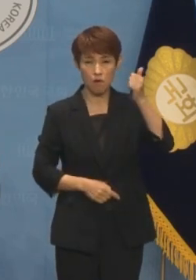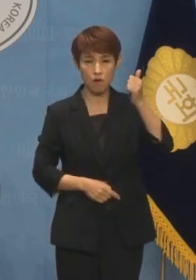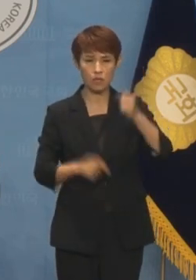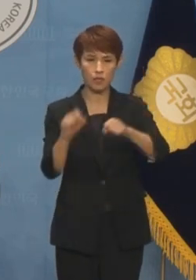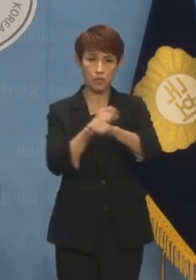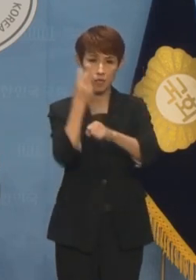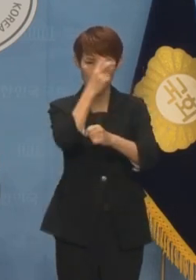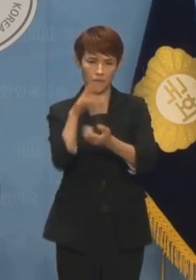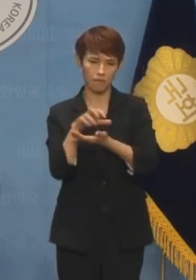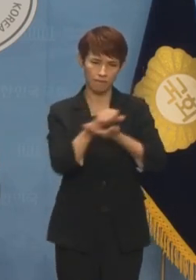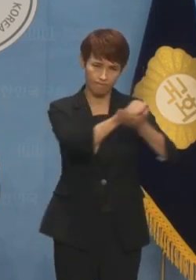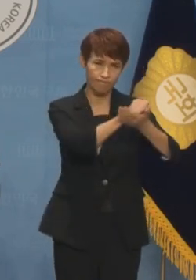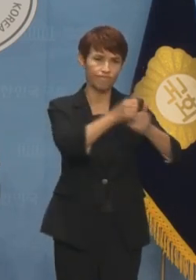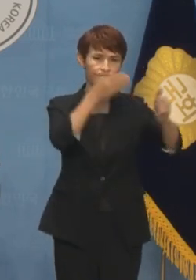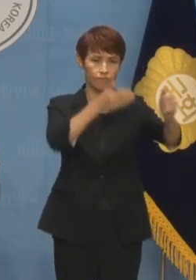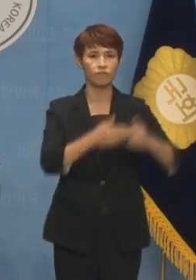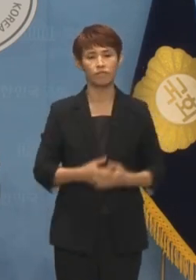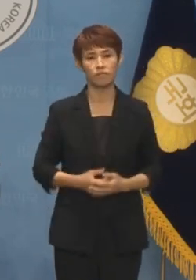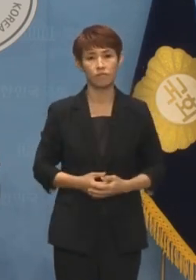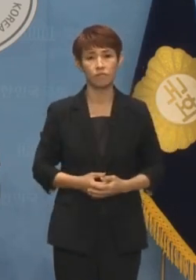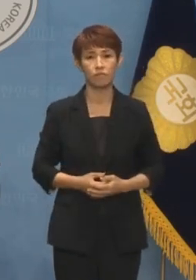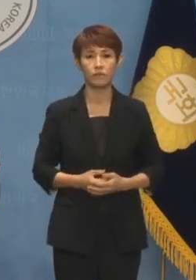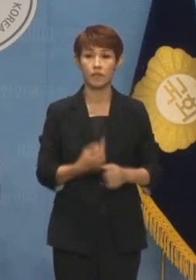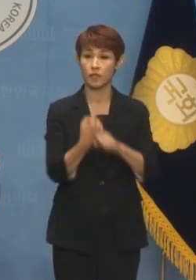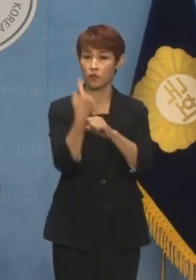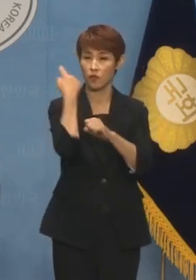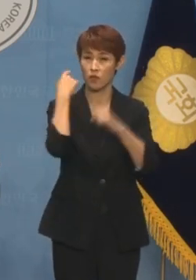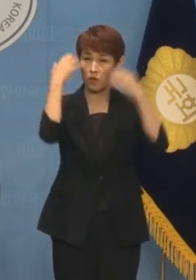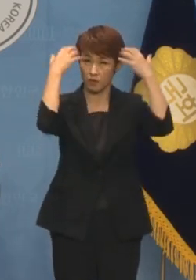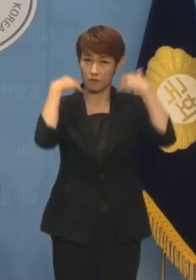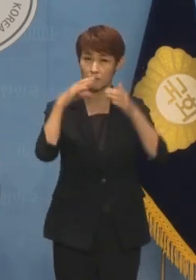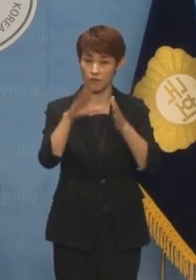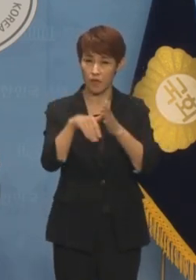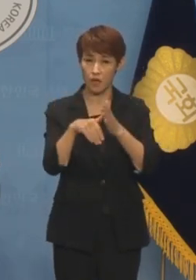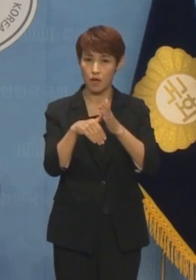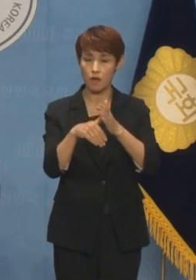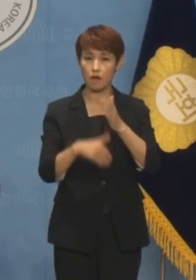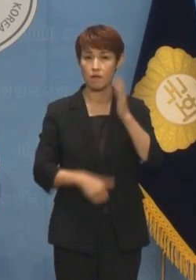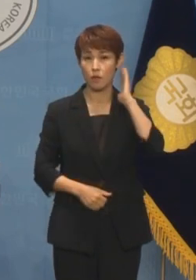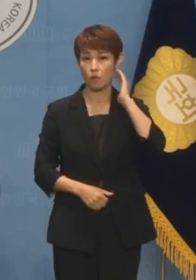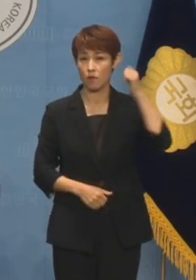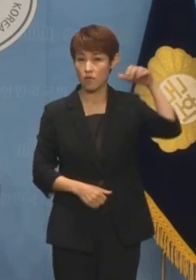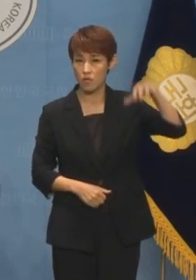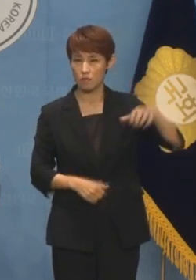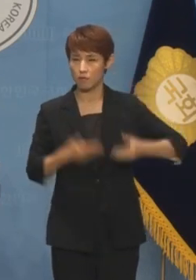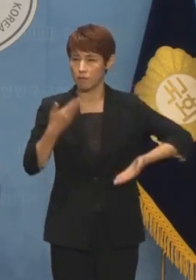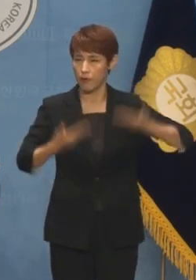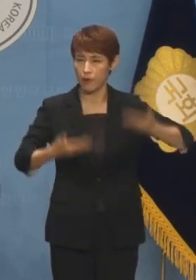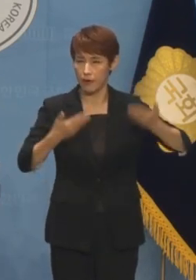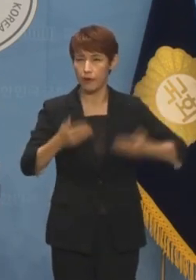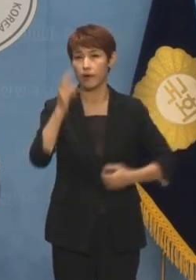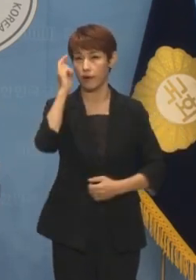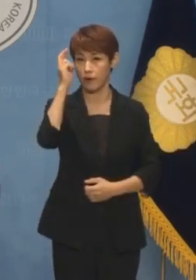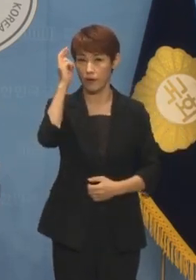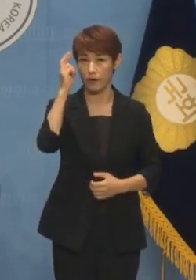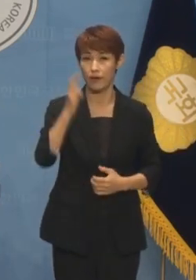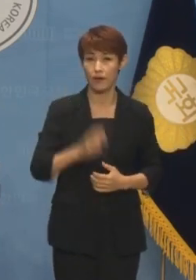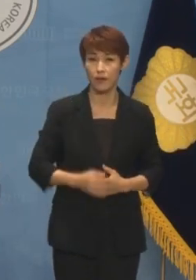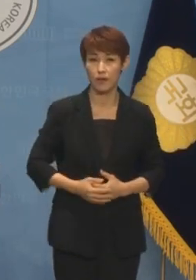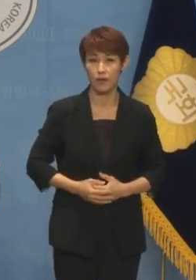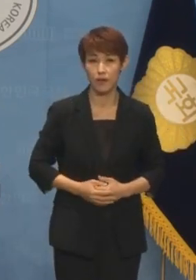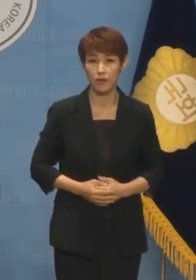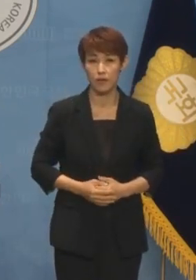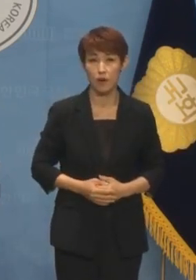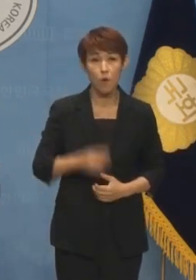받아들여야 합니다. 지난해 여름 용산 대통령실이 상당히 분주했을 것으로